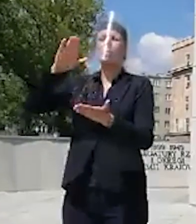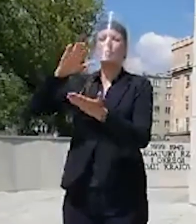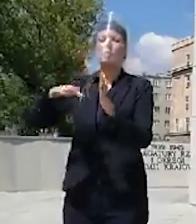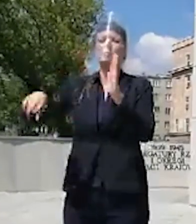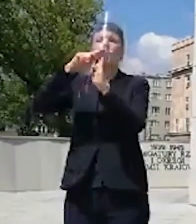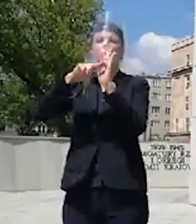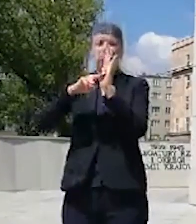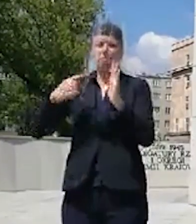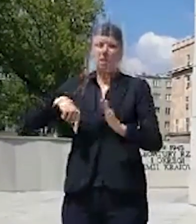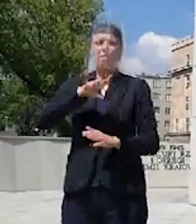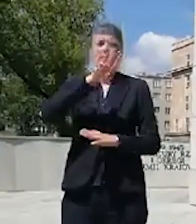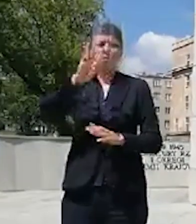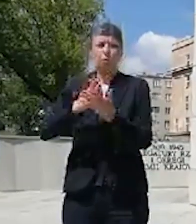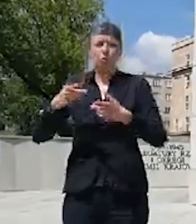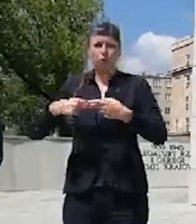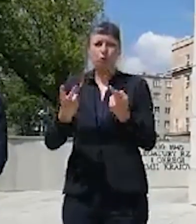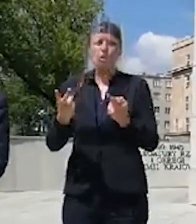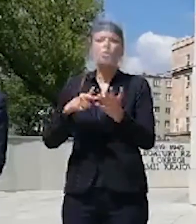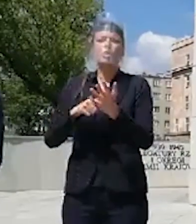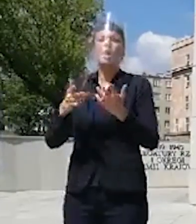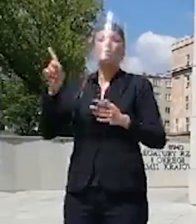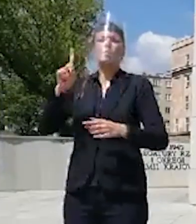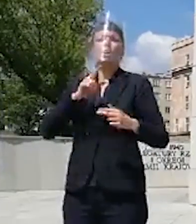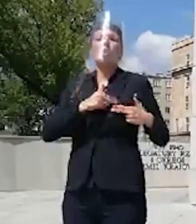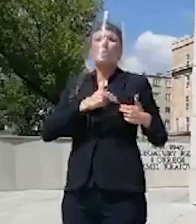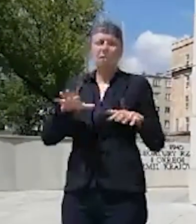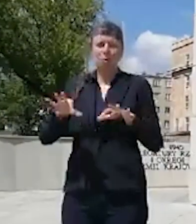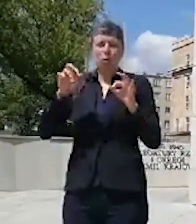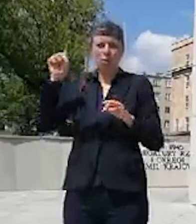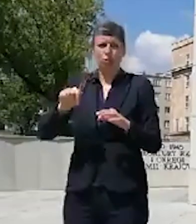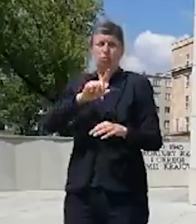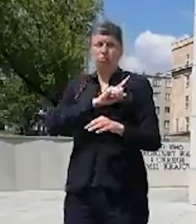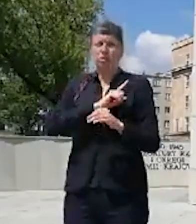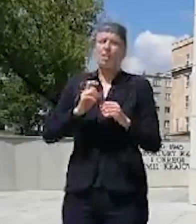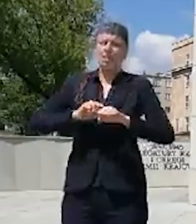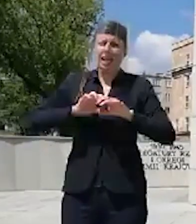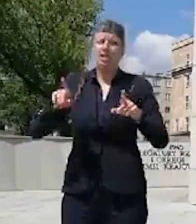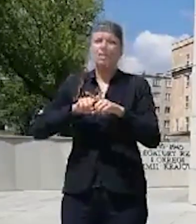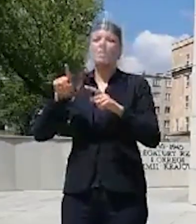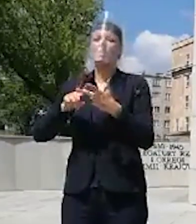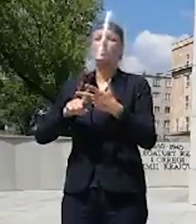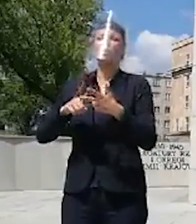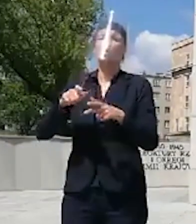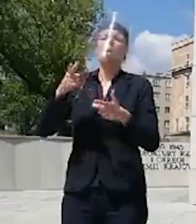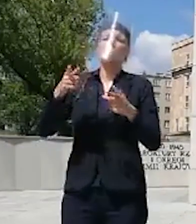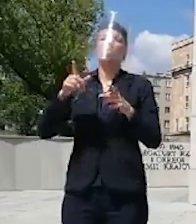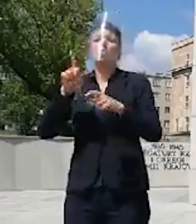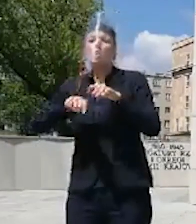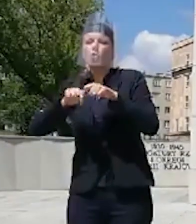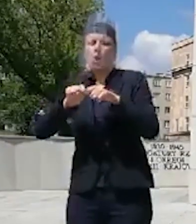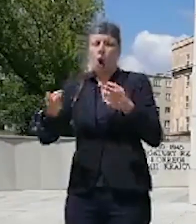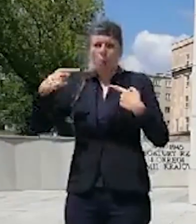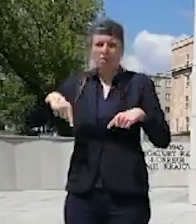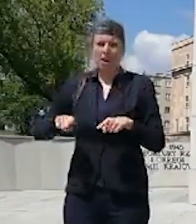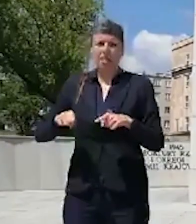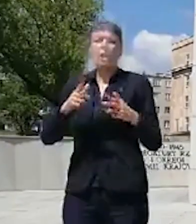kontrola procesu przez Państwową Komisję Wyborczą, a więc jasna kontrola obywatelska w komisjach wyborczych, a więc doprowadzenie do tego,